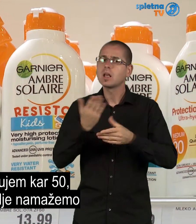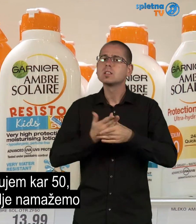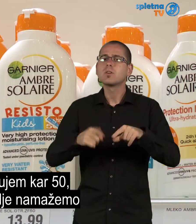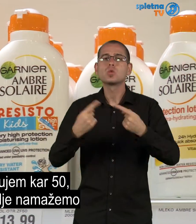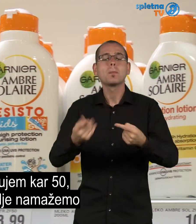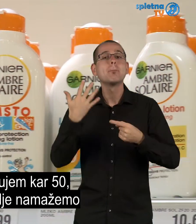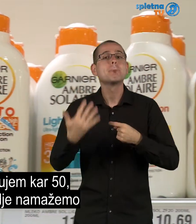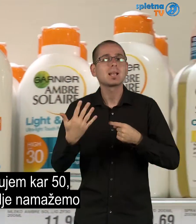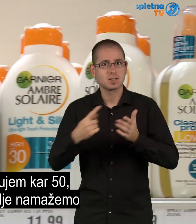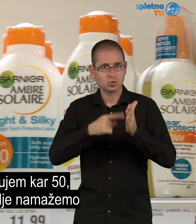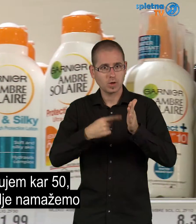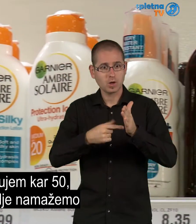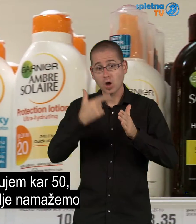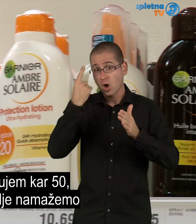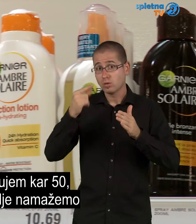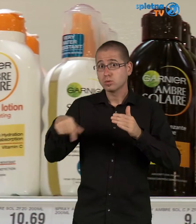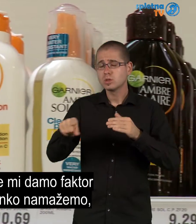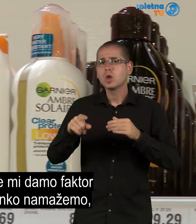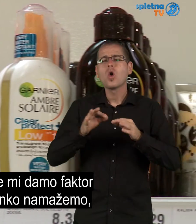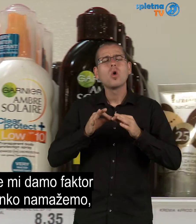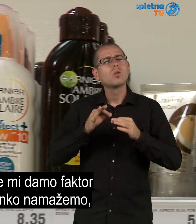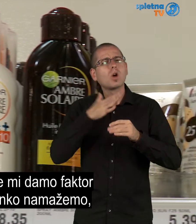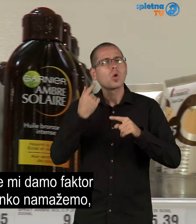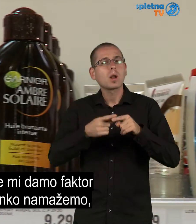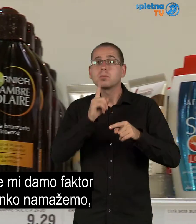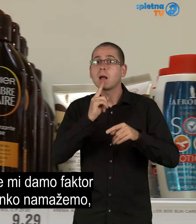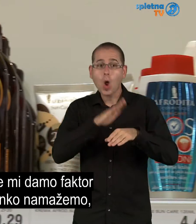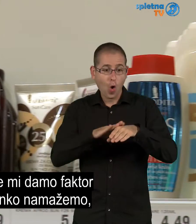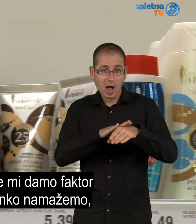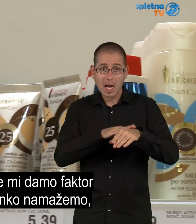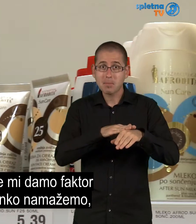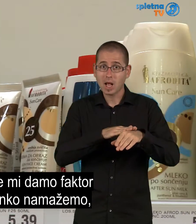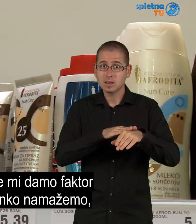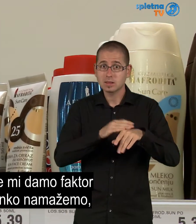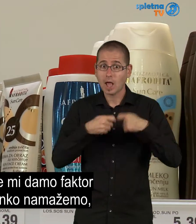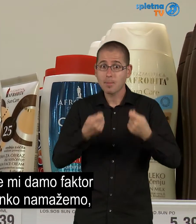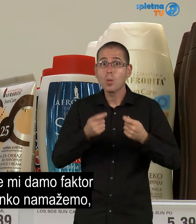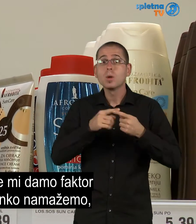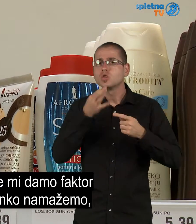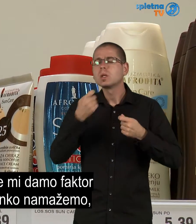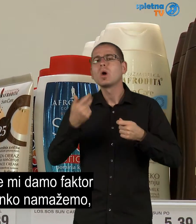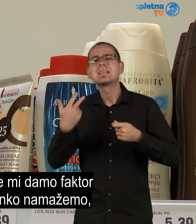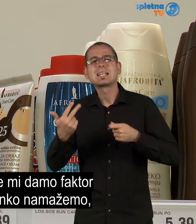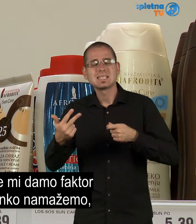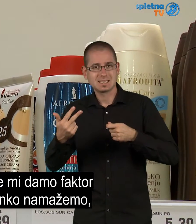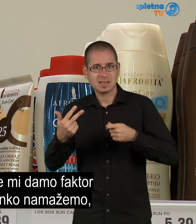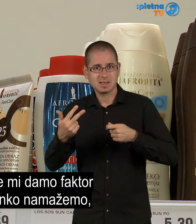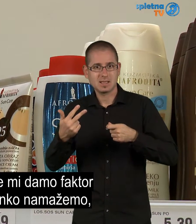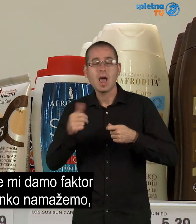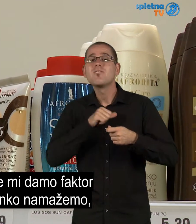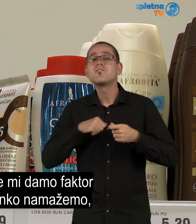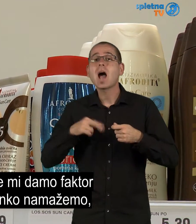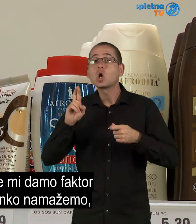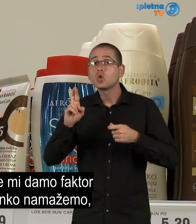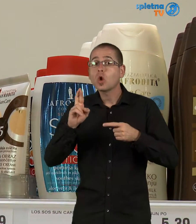50, ker običajno si ljudje premalo kreme namažemo in če mi damo faktor 30 in si ga bolj narahlo namažemo,